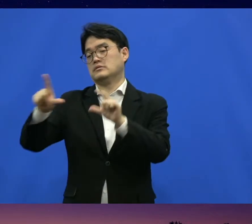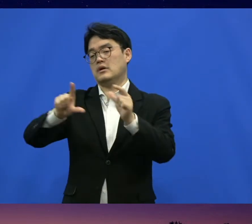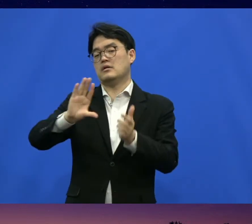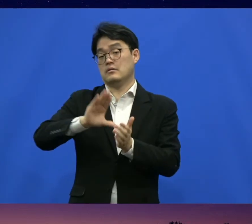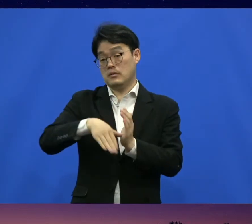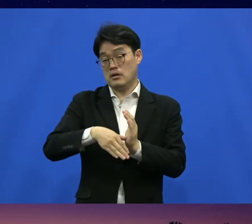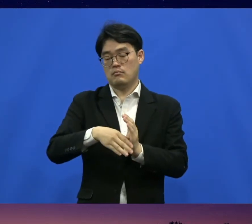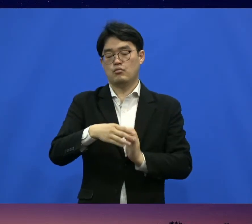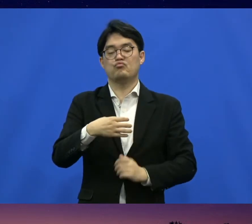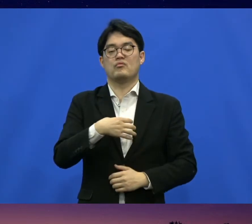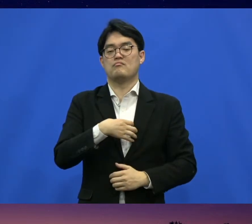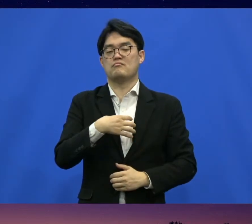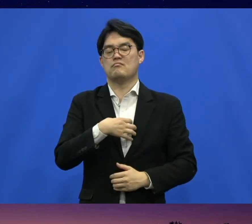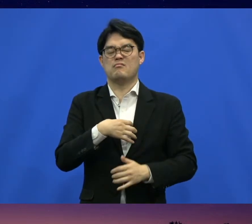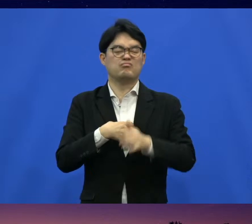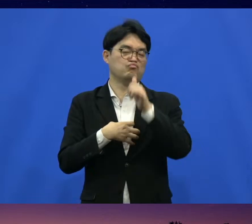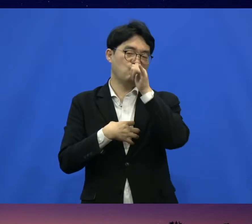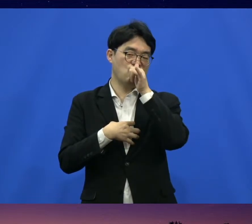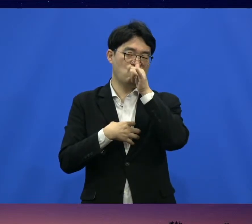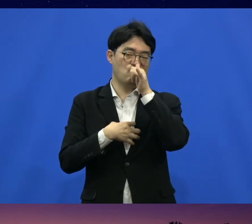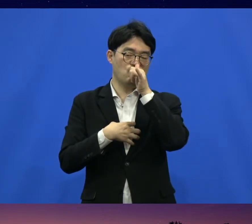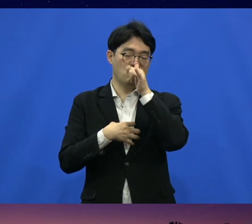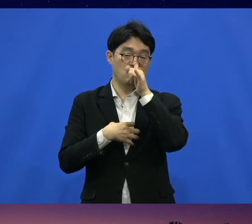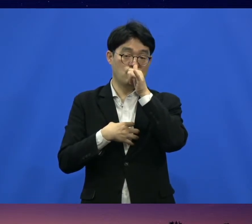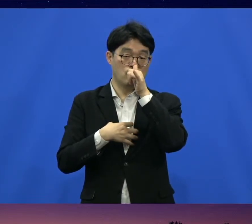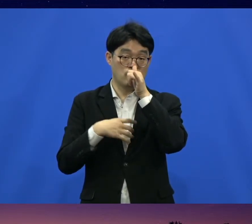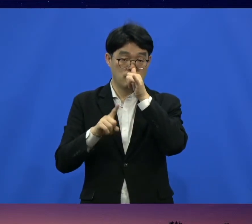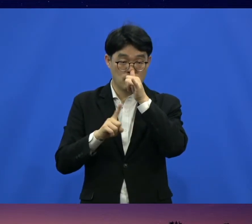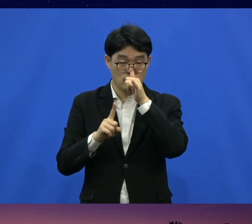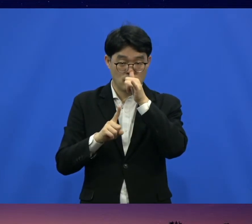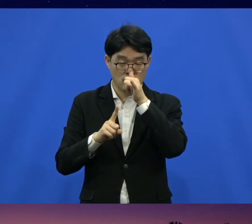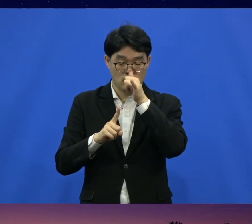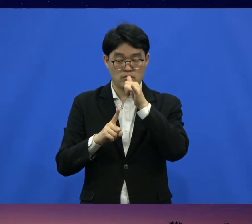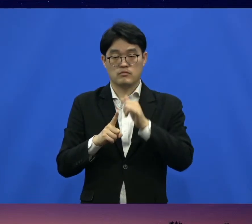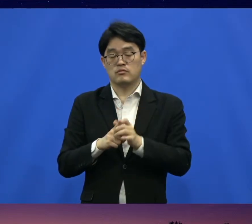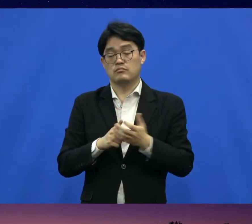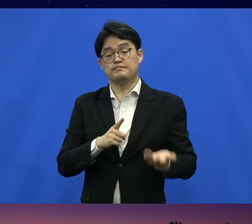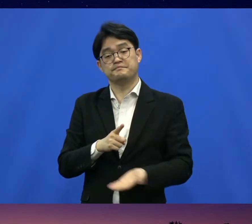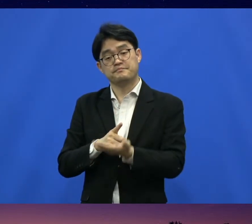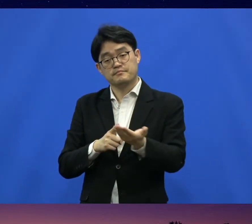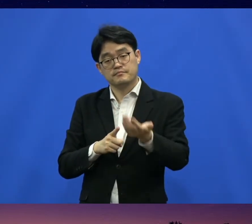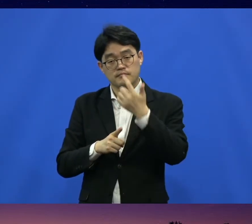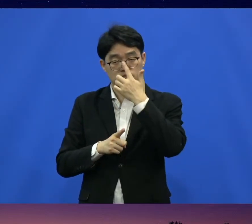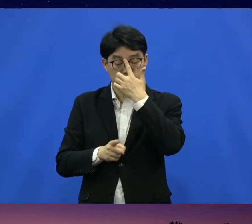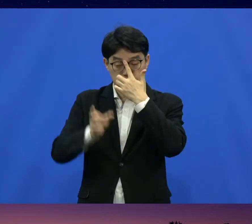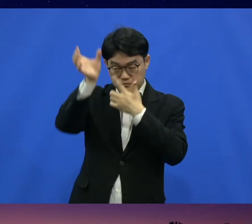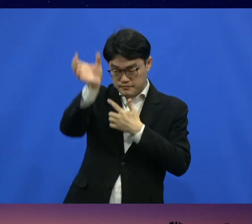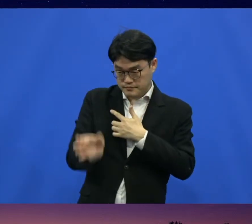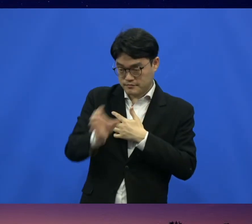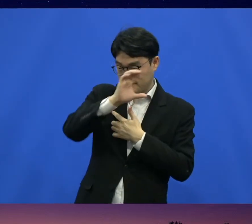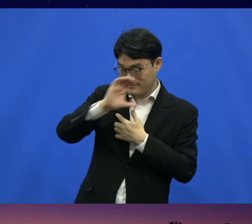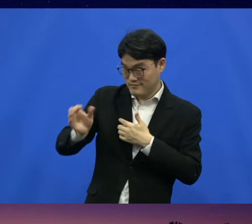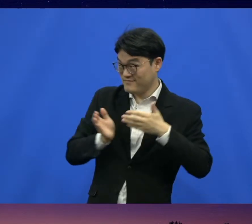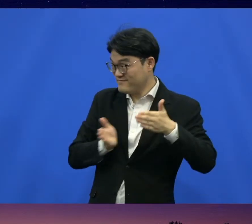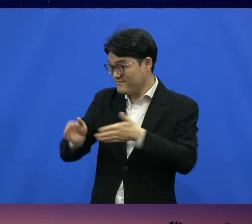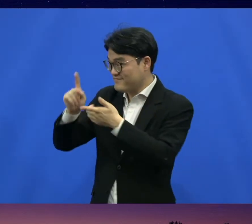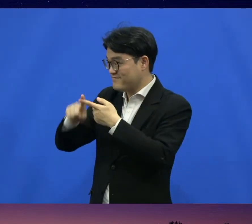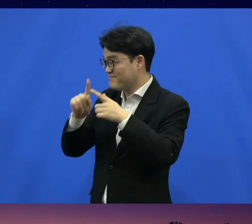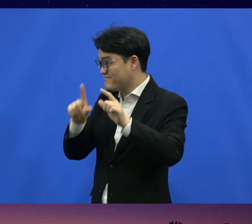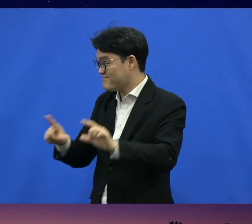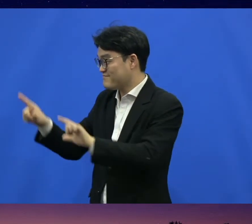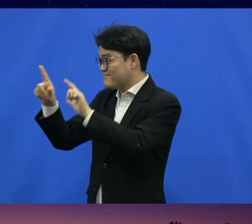있어요. 여러분, 우리가 주님의 길을 따라갈 때, 십자가의 길을 따라갈 때